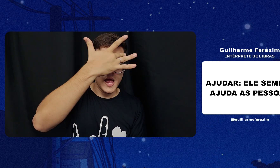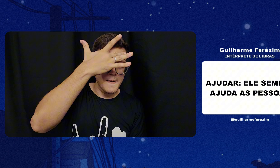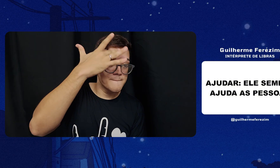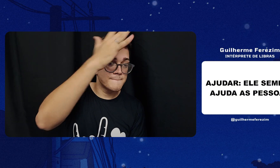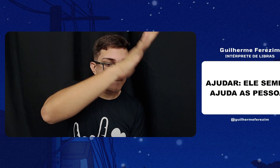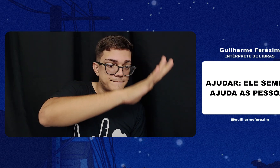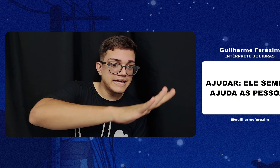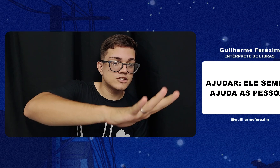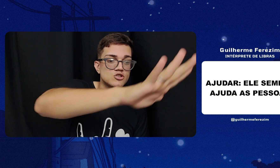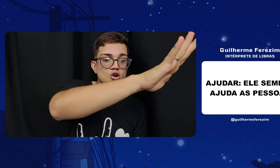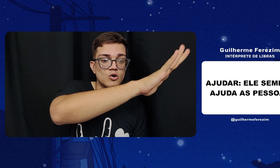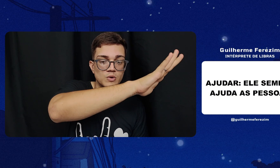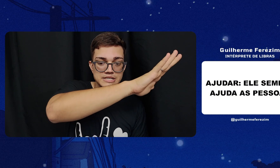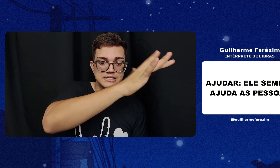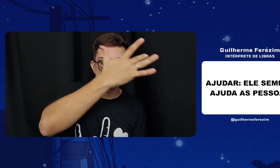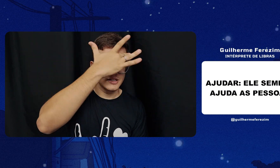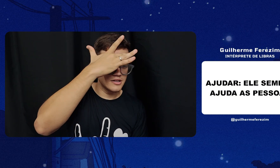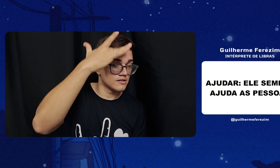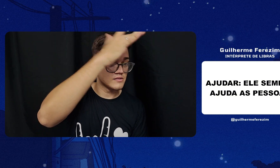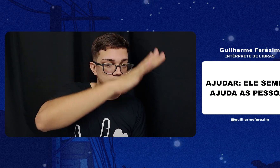Pessoas.